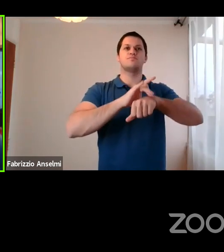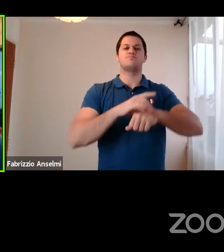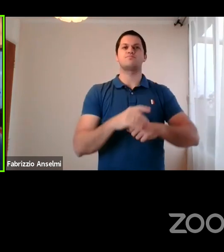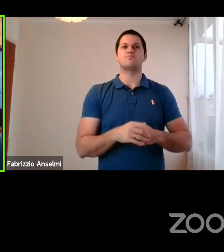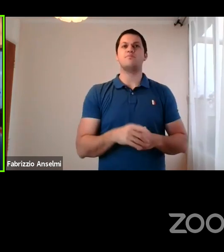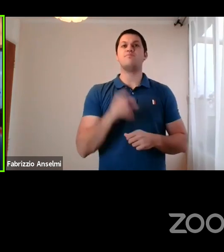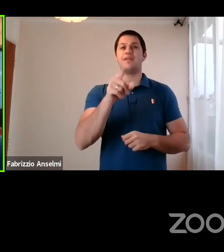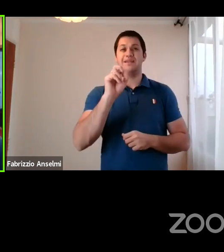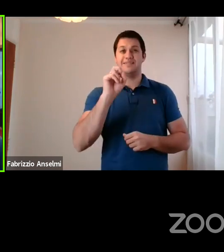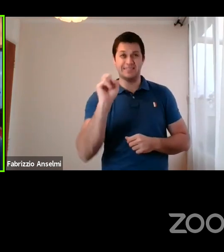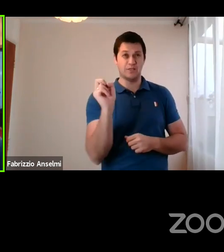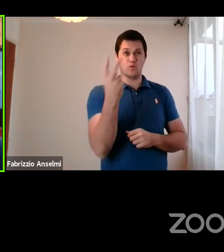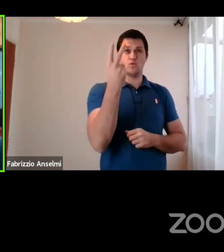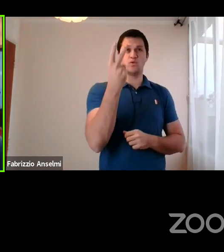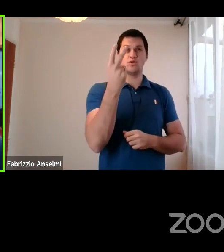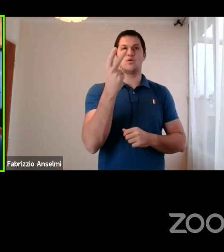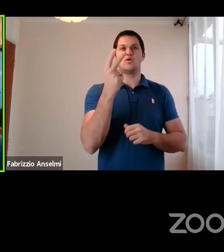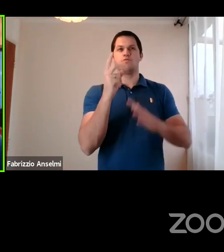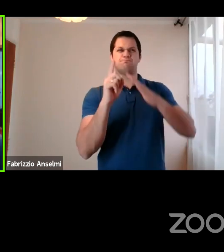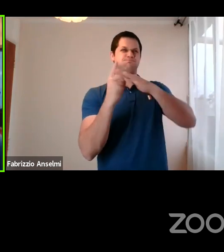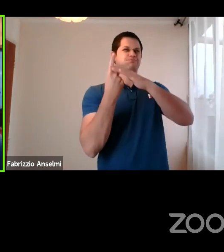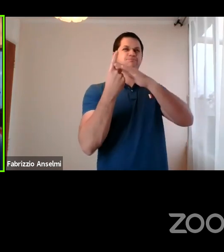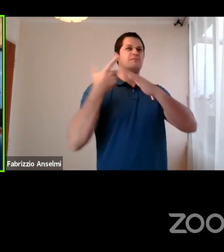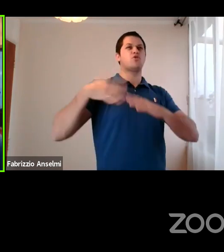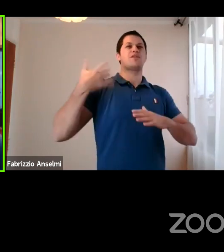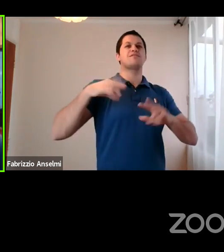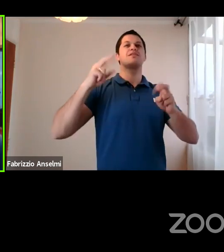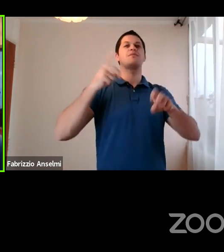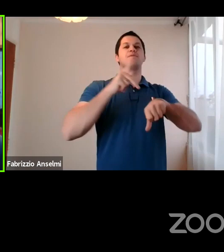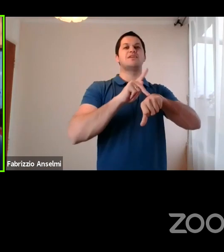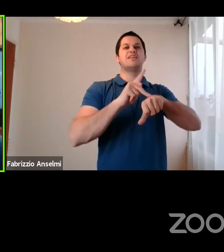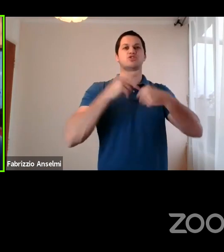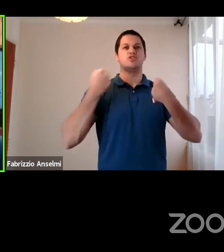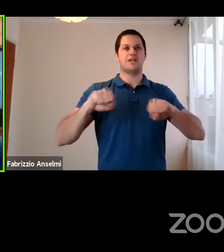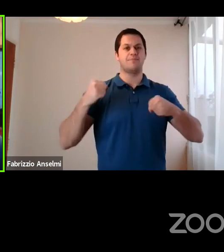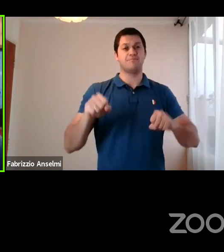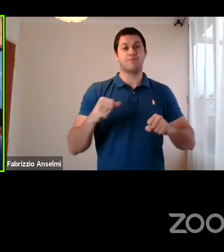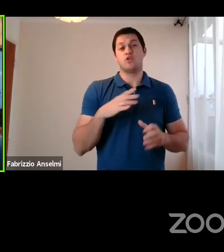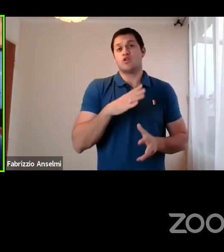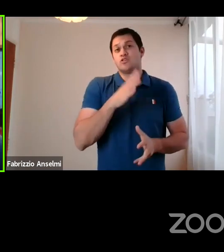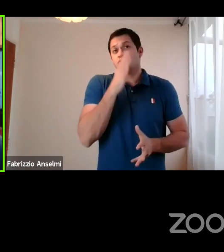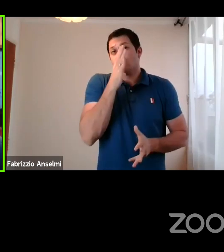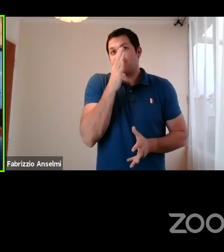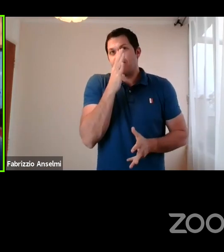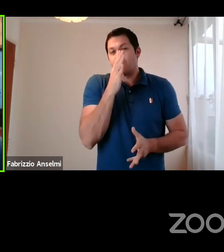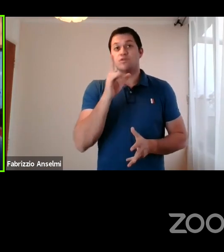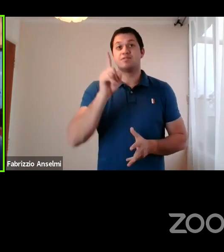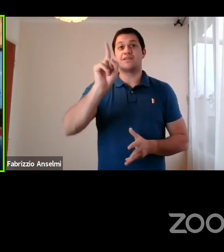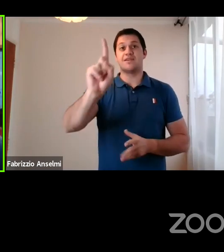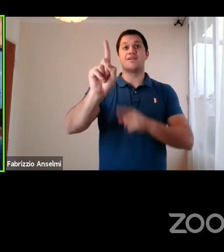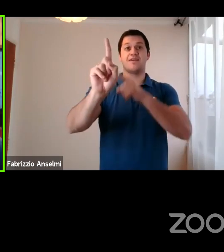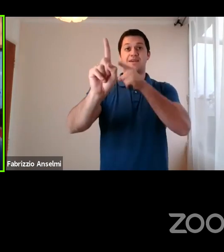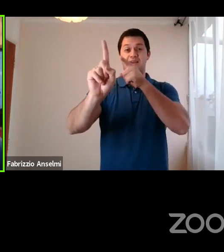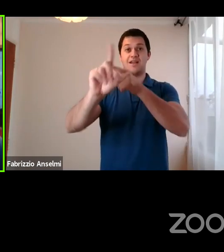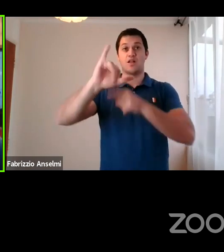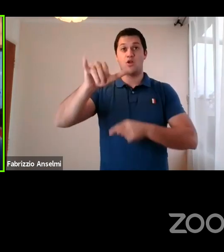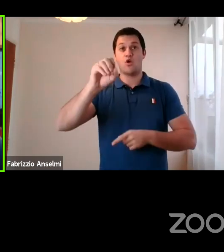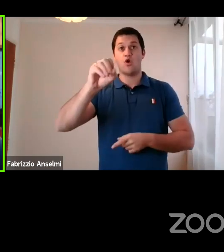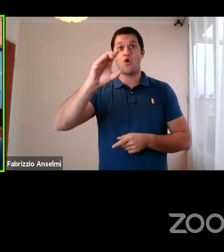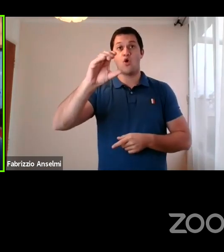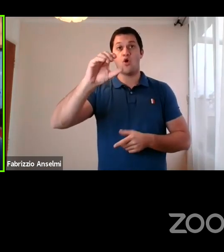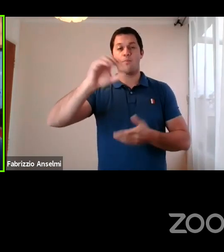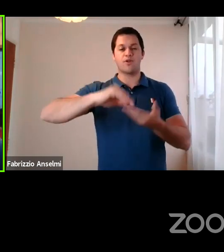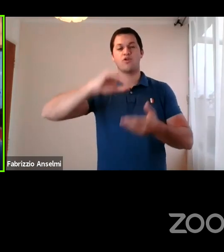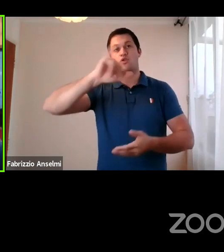segundo padre de la kinesioterapia. No es posible saber si compartieron, si conversaron, si fueron amigos,